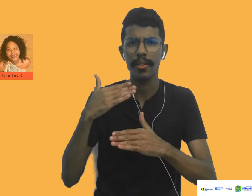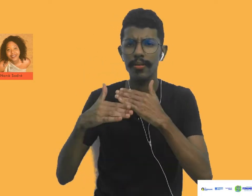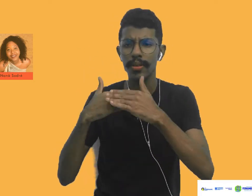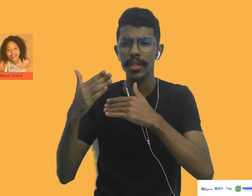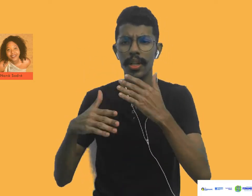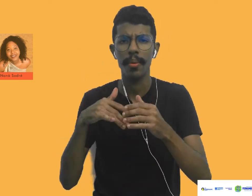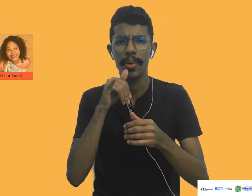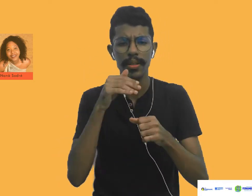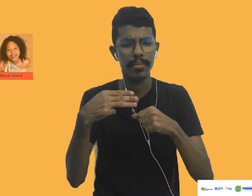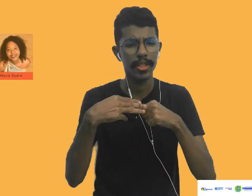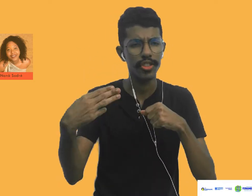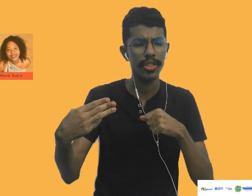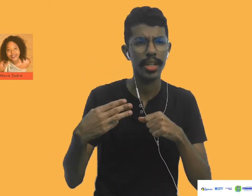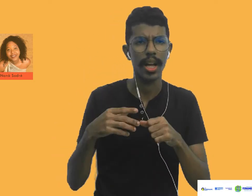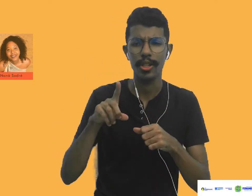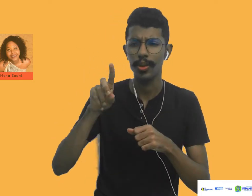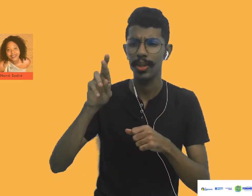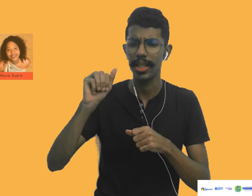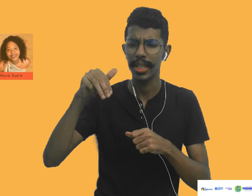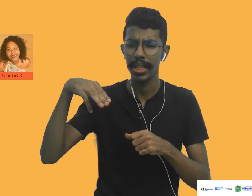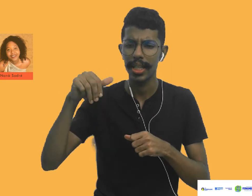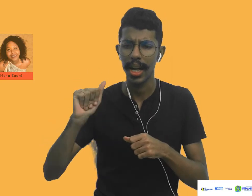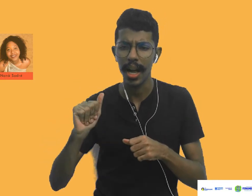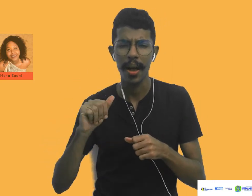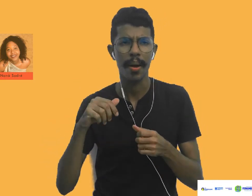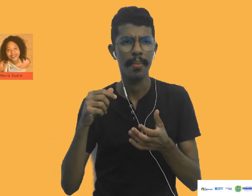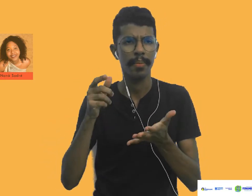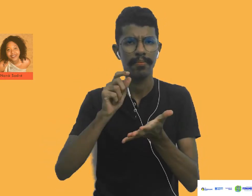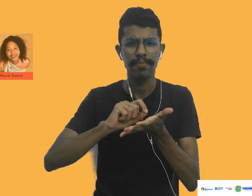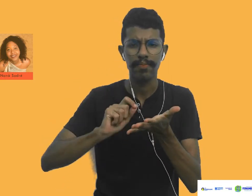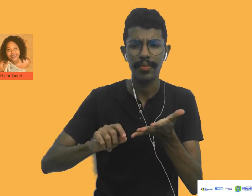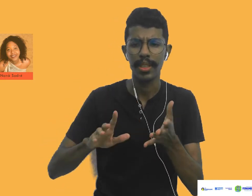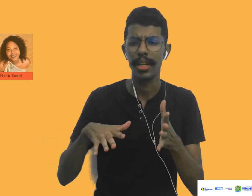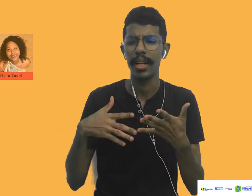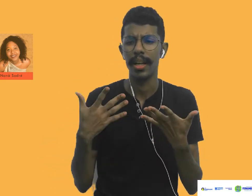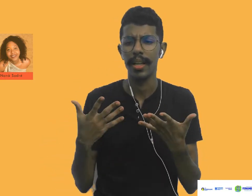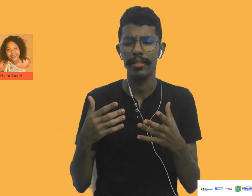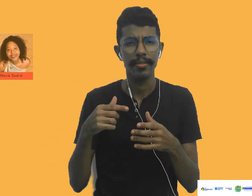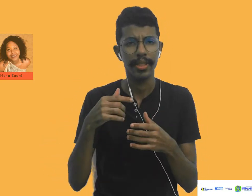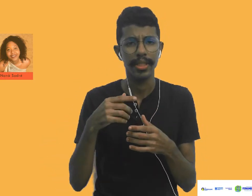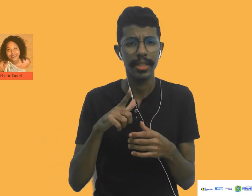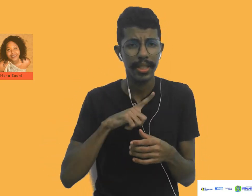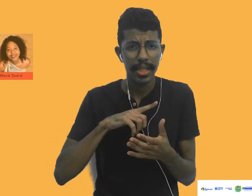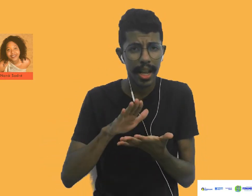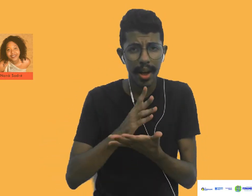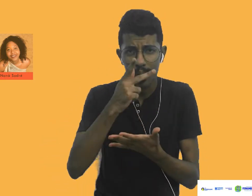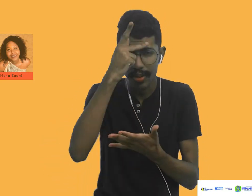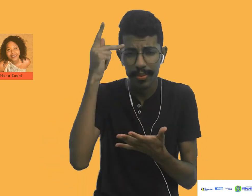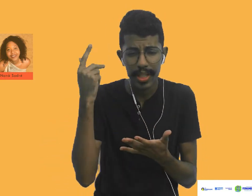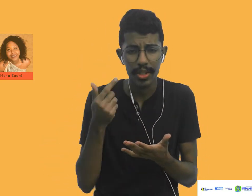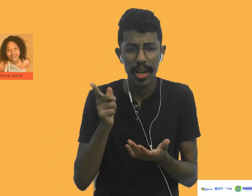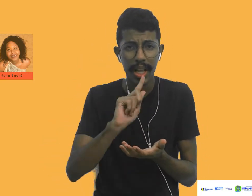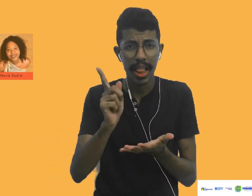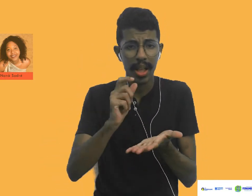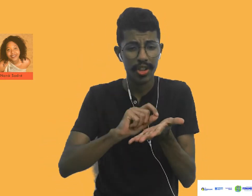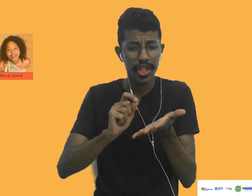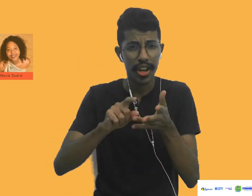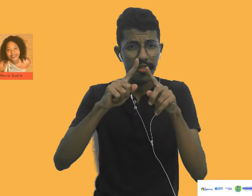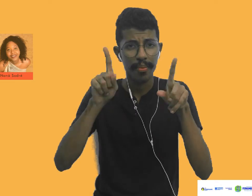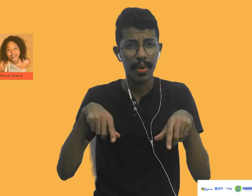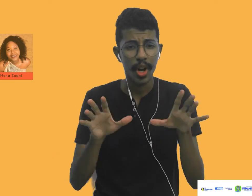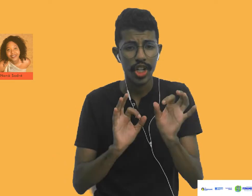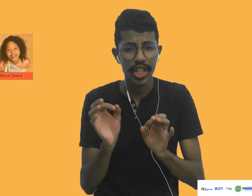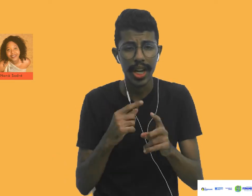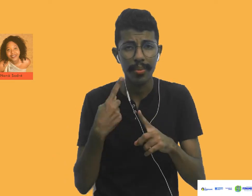se desenvolve no seu mestrado, na sua dramaturgia, na sua poesia, nos seus projetos. Tem gente que não escreve